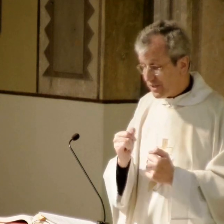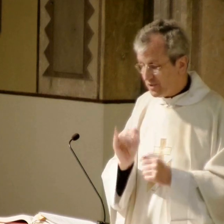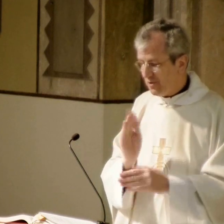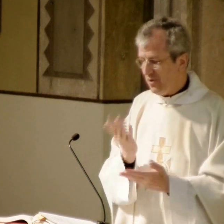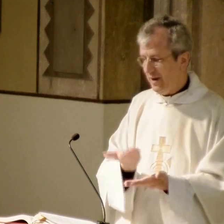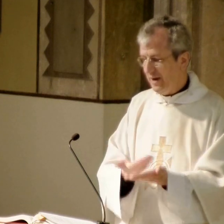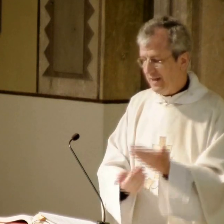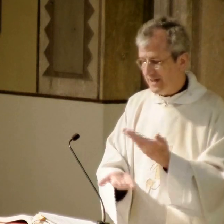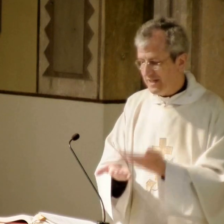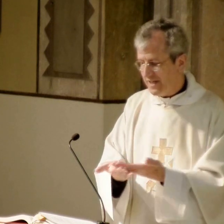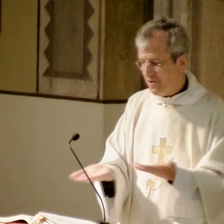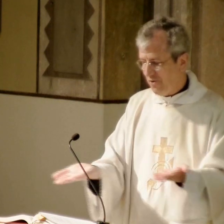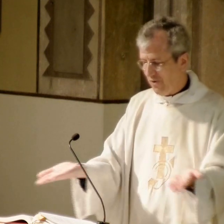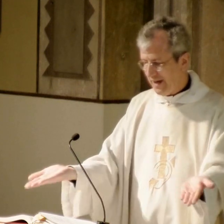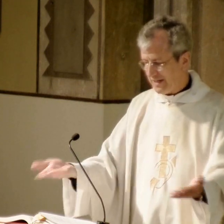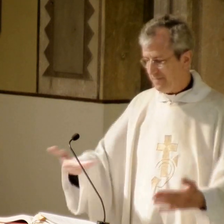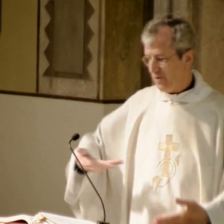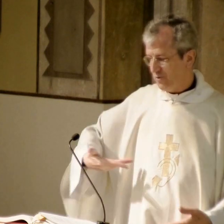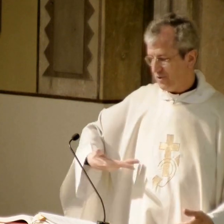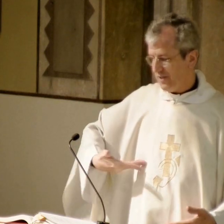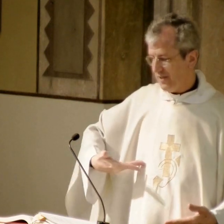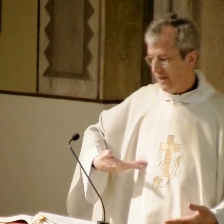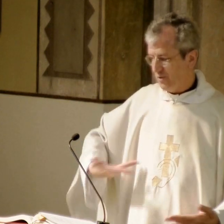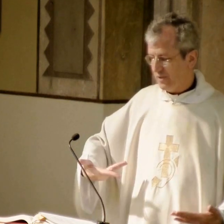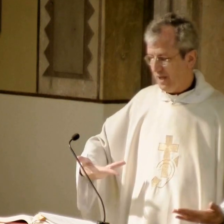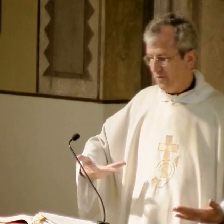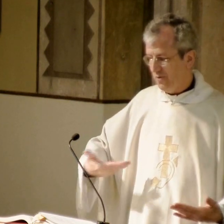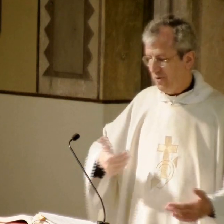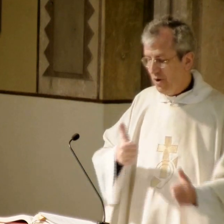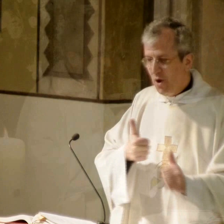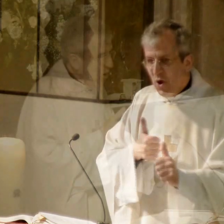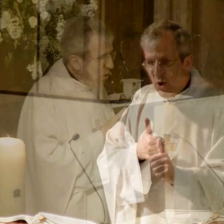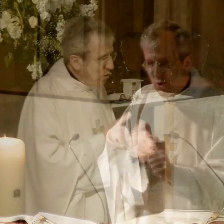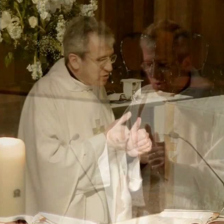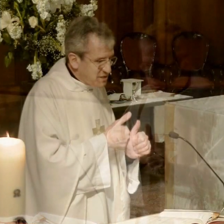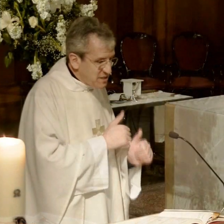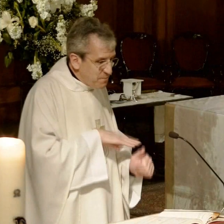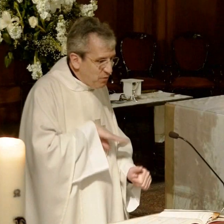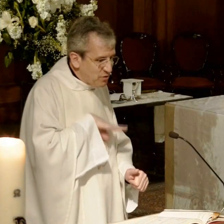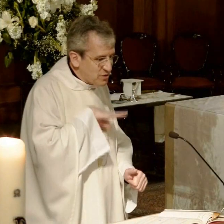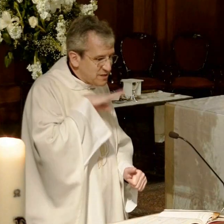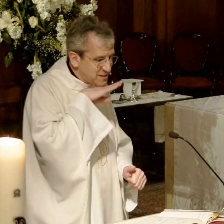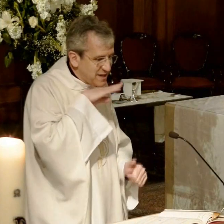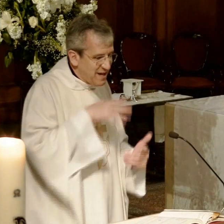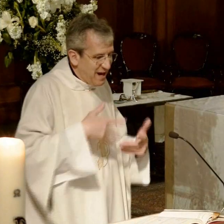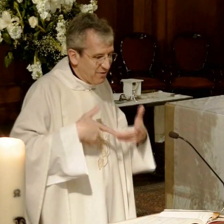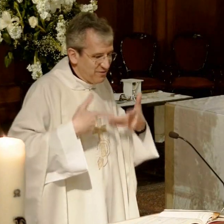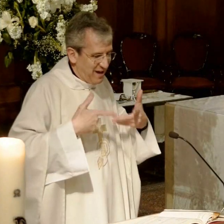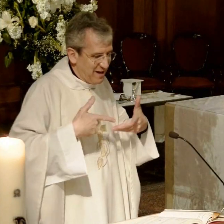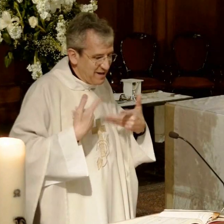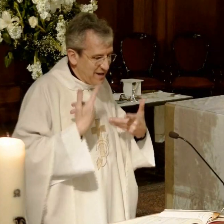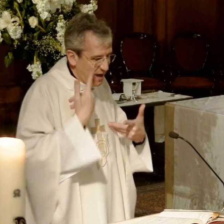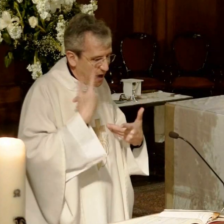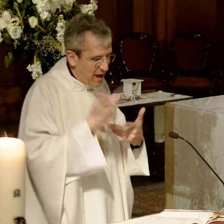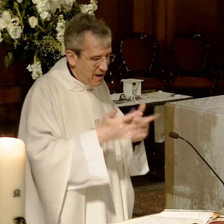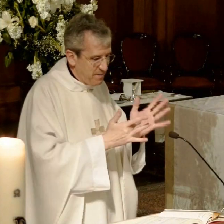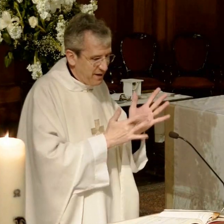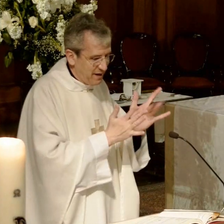esto, les enseñó las manos y el costado. Los discípulos se llenaron de alegría al ver